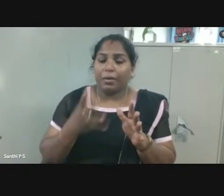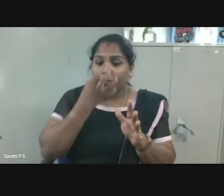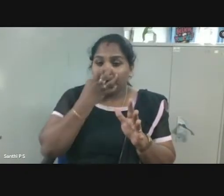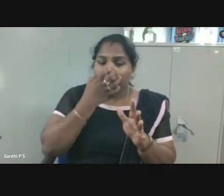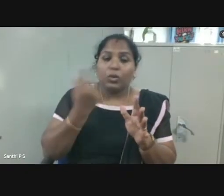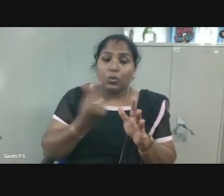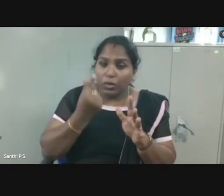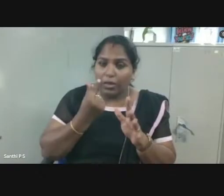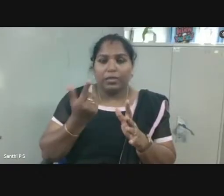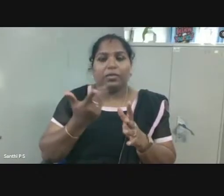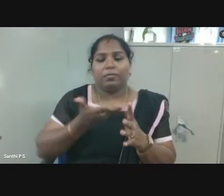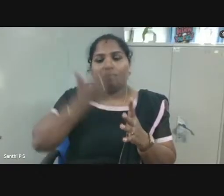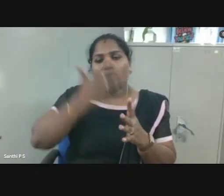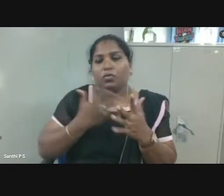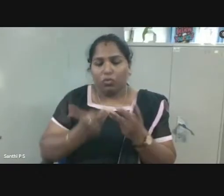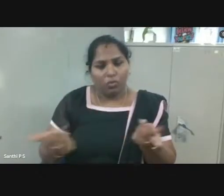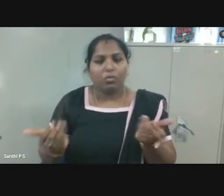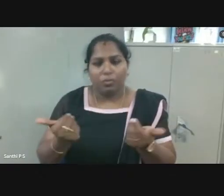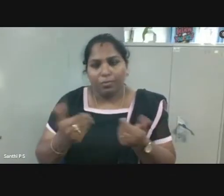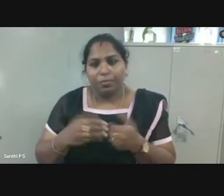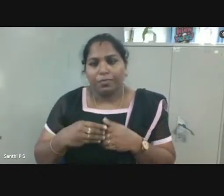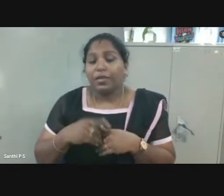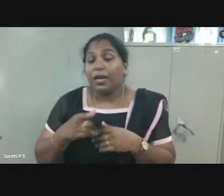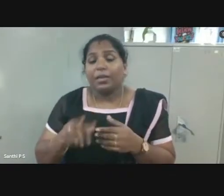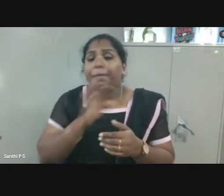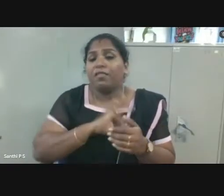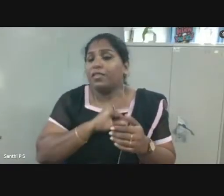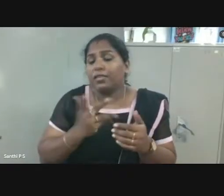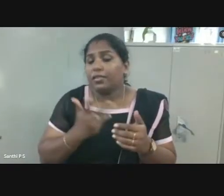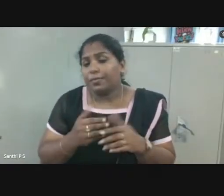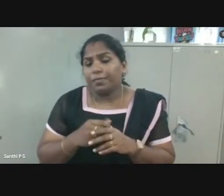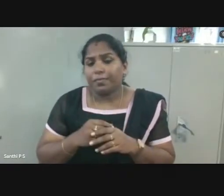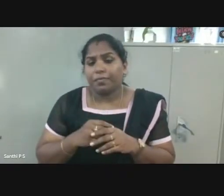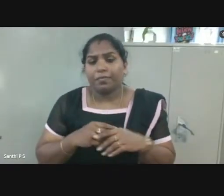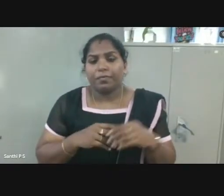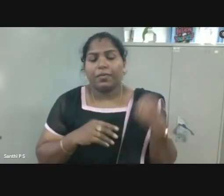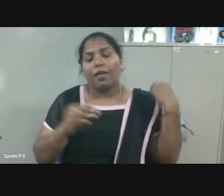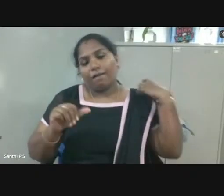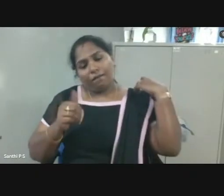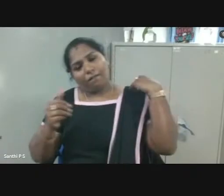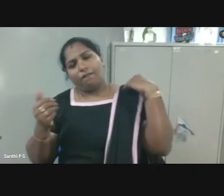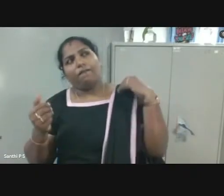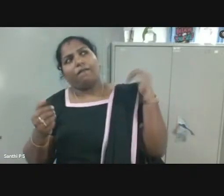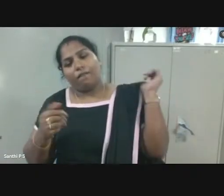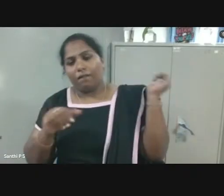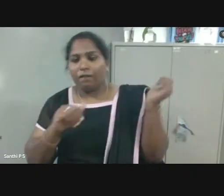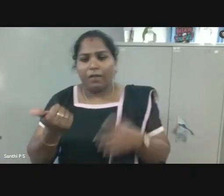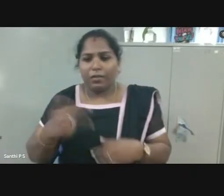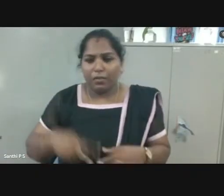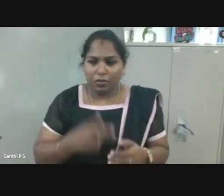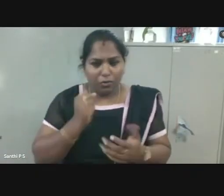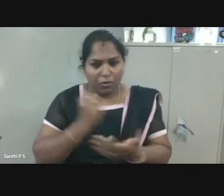മാറ്റാം. ഈ നോൺ ഇൻവേസീവ് വെന്റിലേഷന്റെ ഗുണം എന്ന് വെച്ചാൽ അവർക്ക് വേറെ സർജറിയോ ഒന്നും ആവശ്യമില്ല. ആ ഒരു